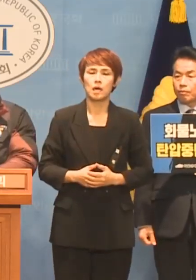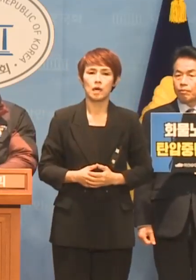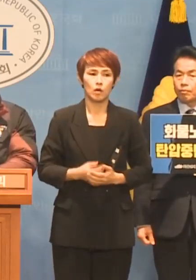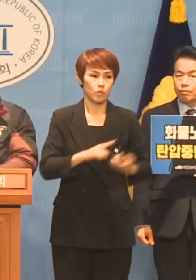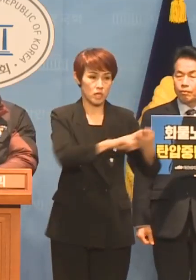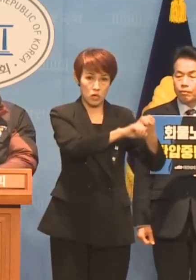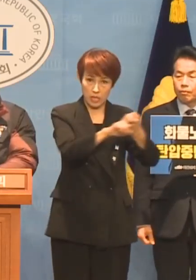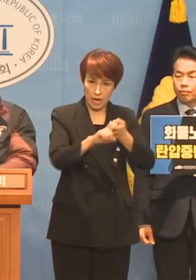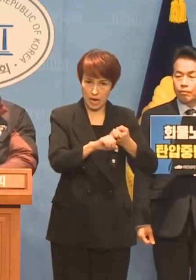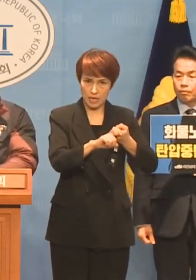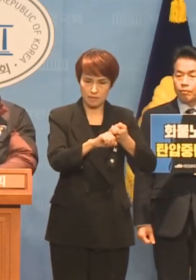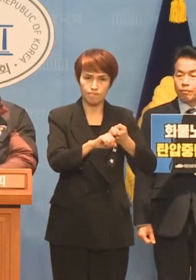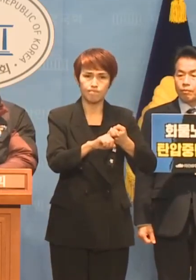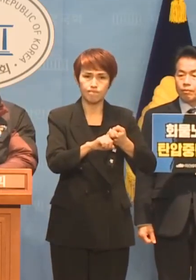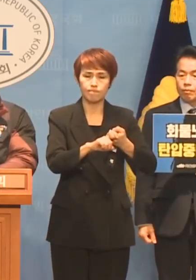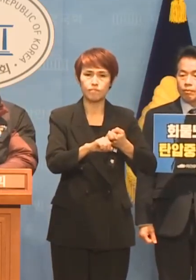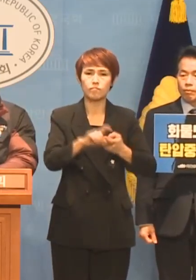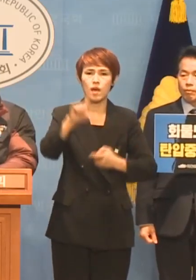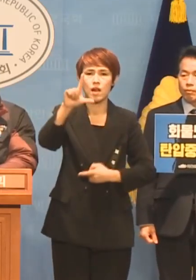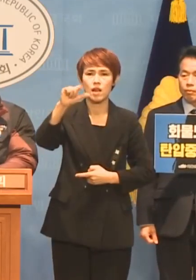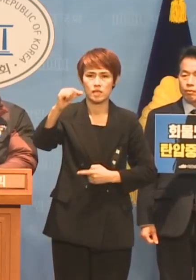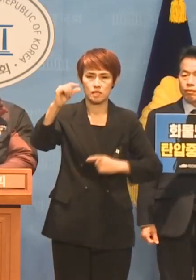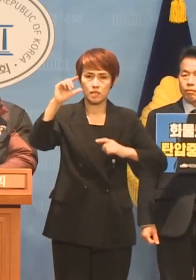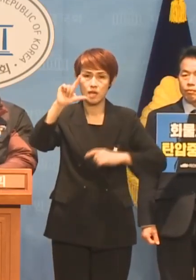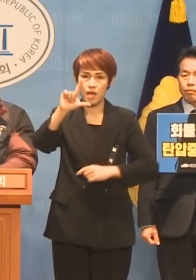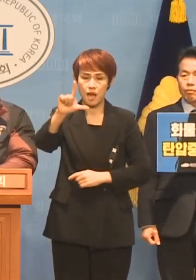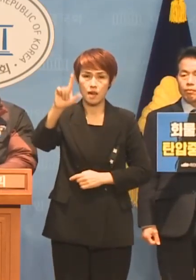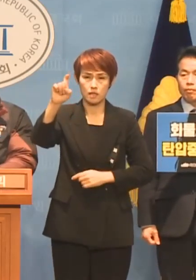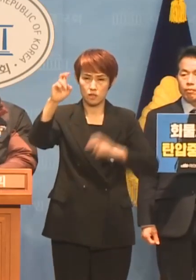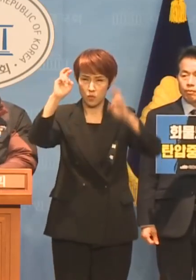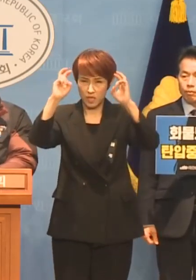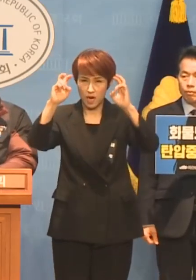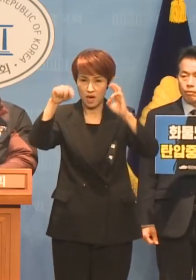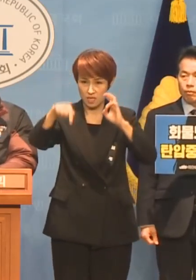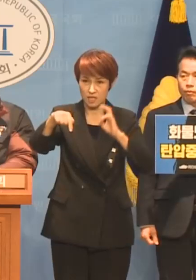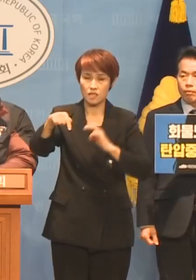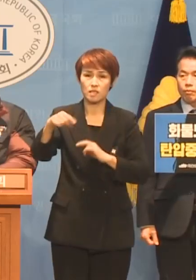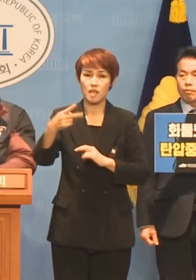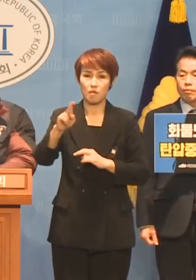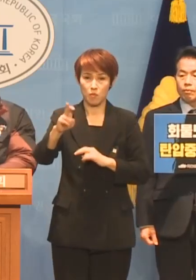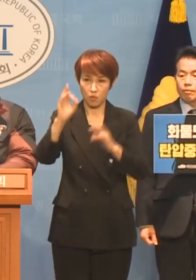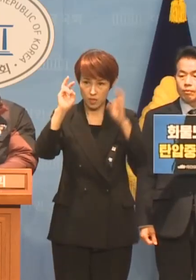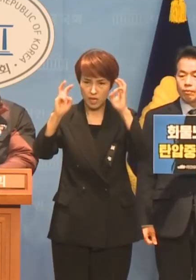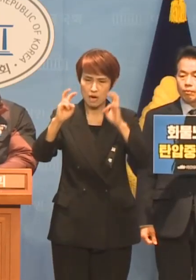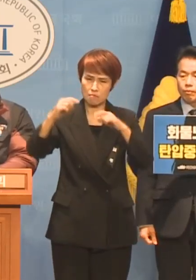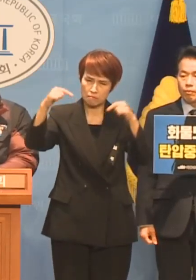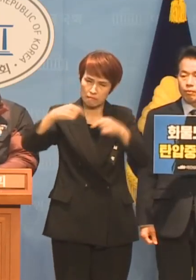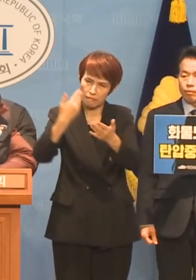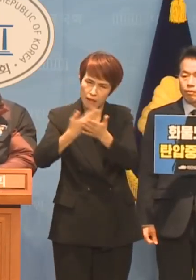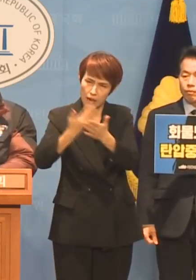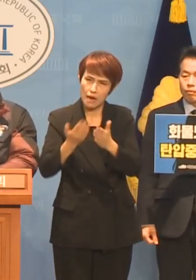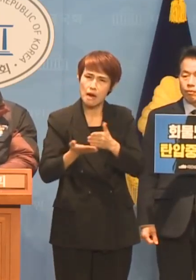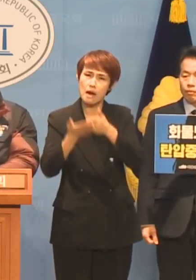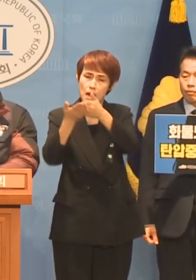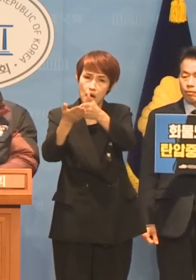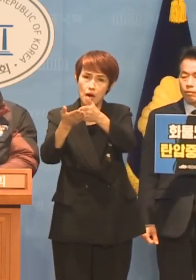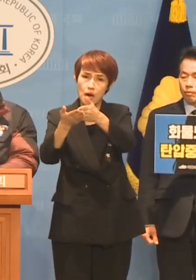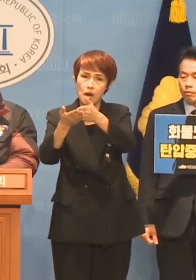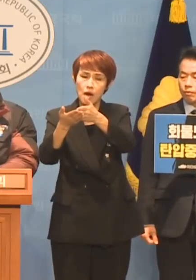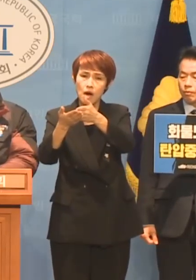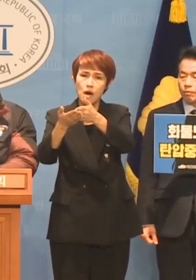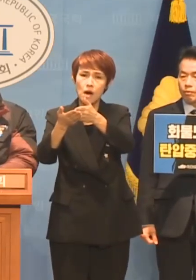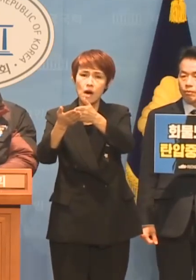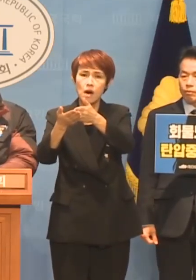조직 책임자를 통해 LX판토스와 대명물류의 지속적인 대화를 요구하였고 서본 오창 메가